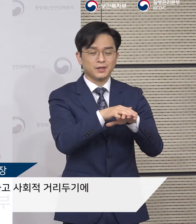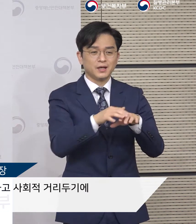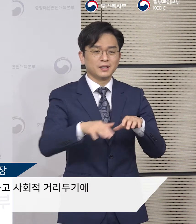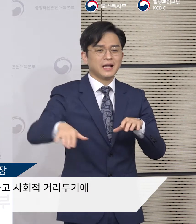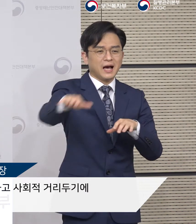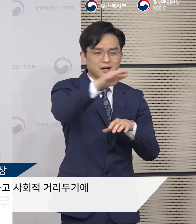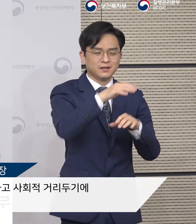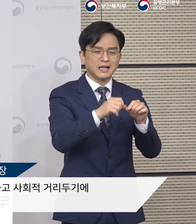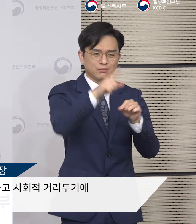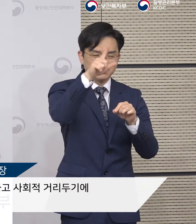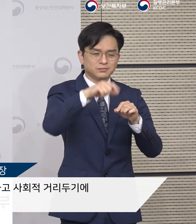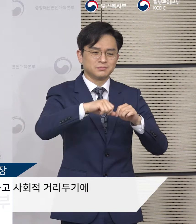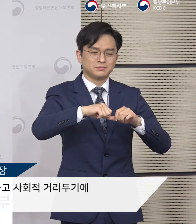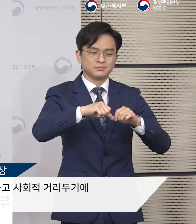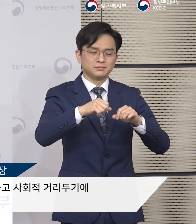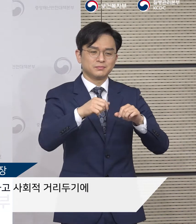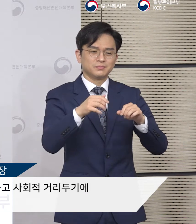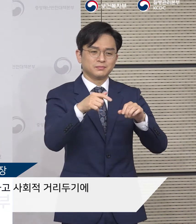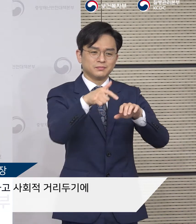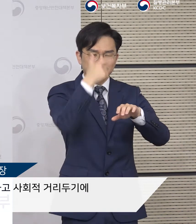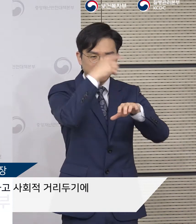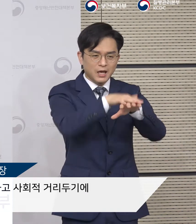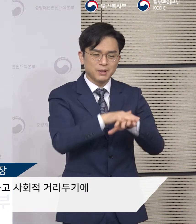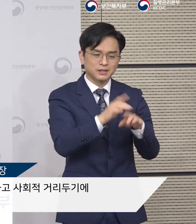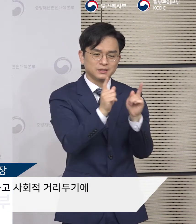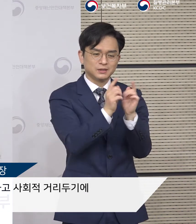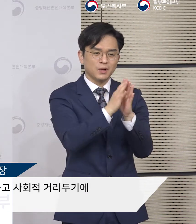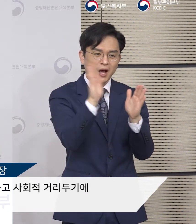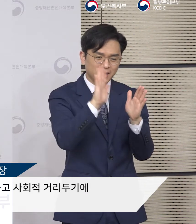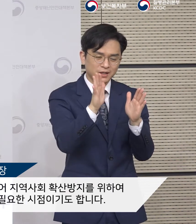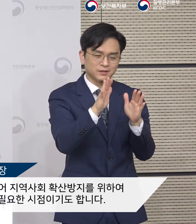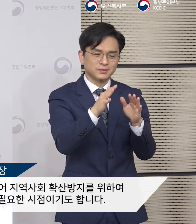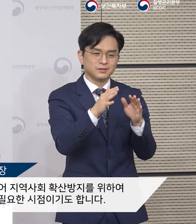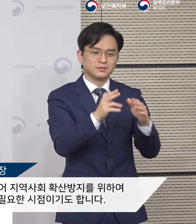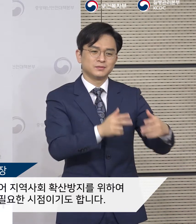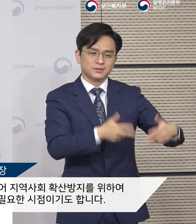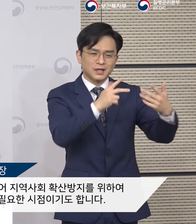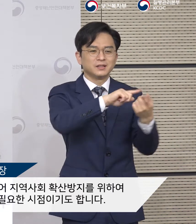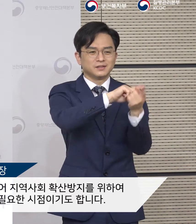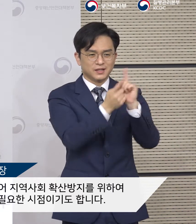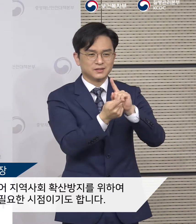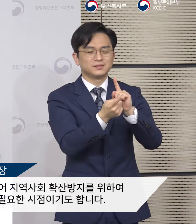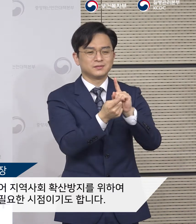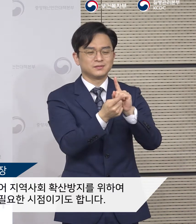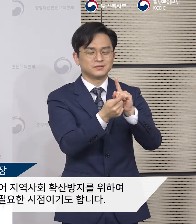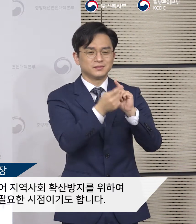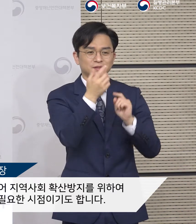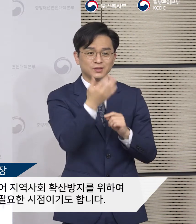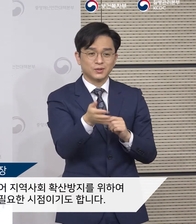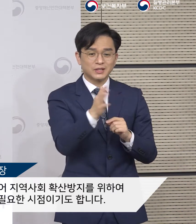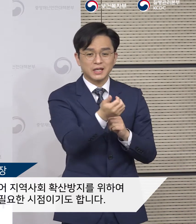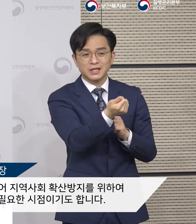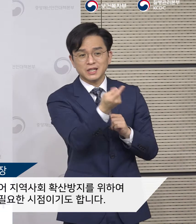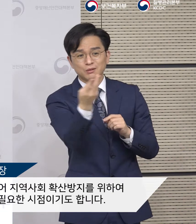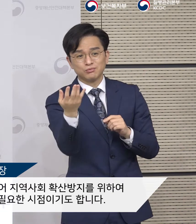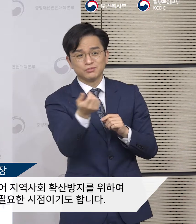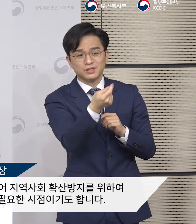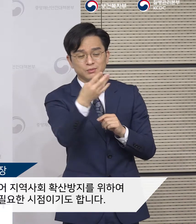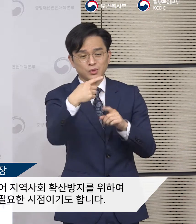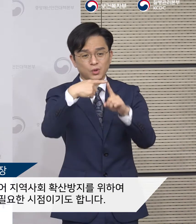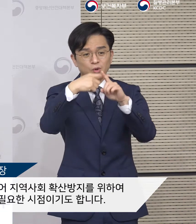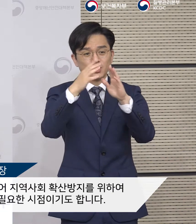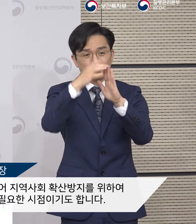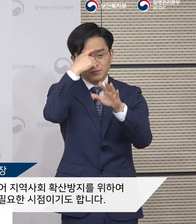사회적 거리두기에 동참해 주셔서 진심으로 감사드립니다. 다만 일부 교회에서의 예배 활동이 계속되고